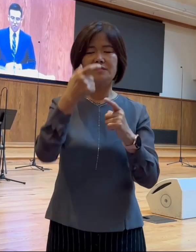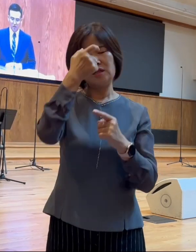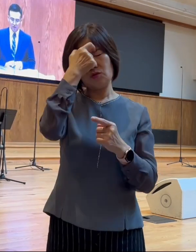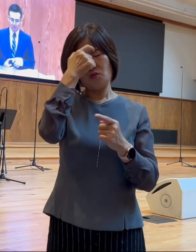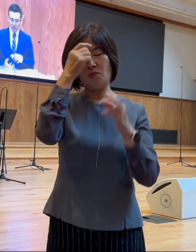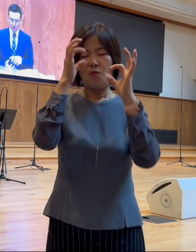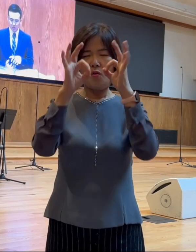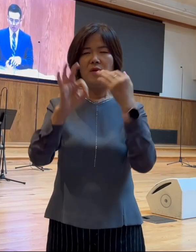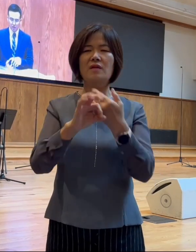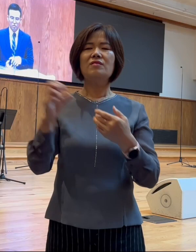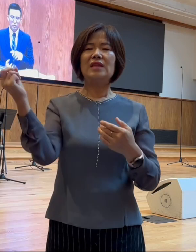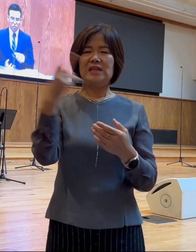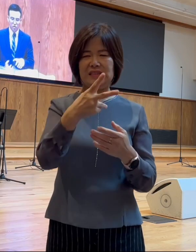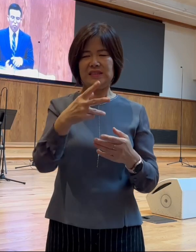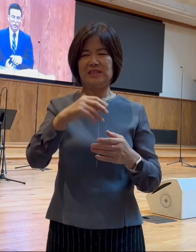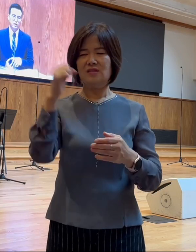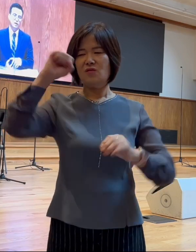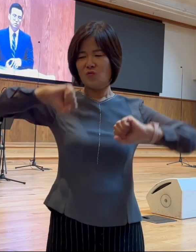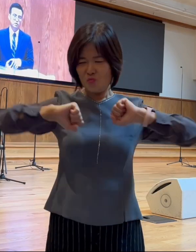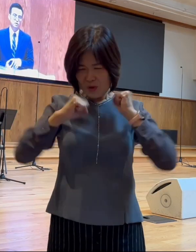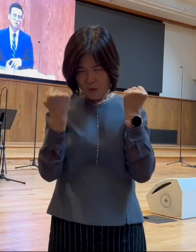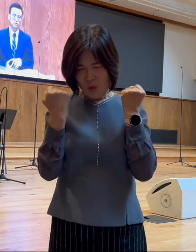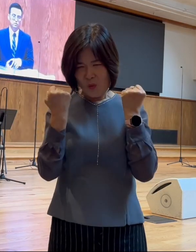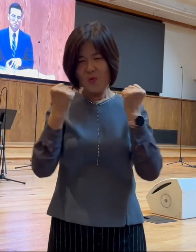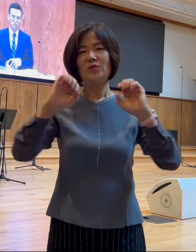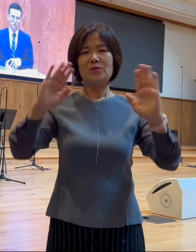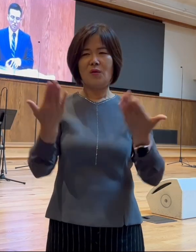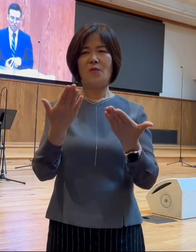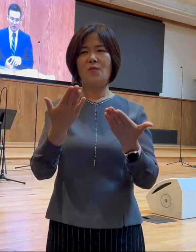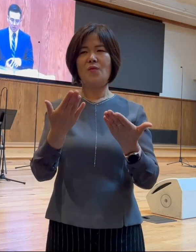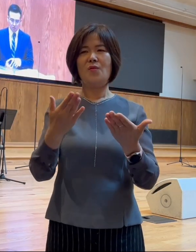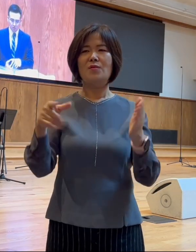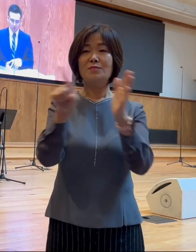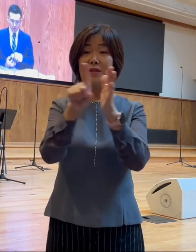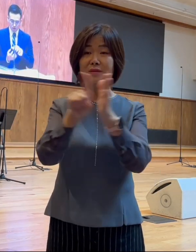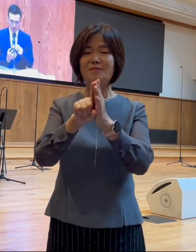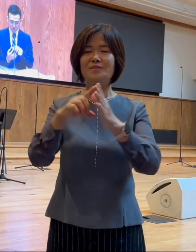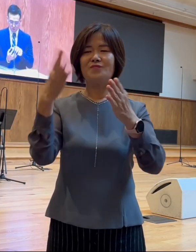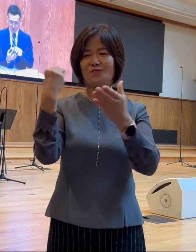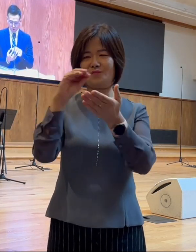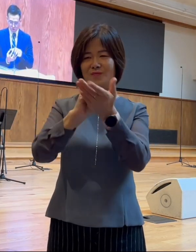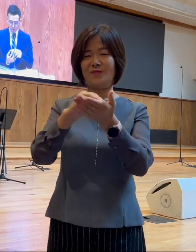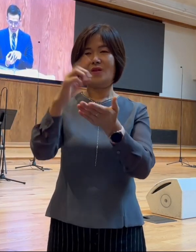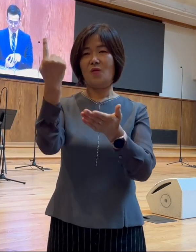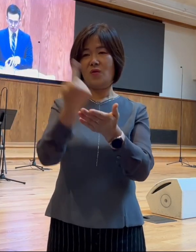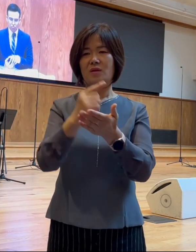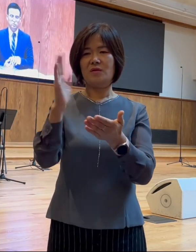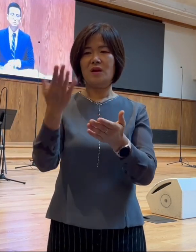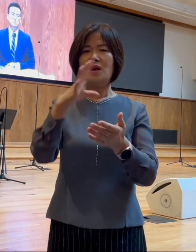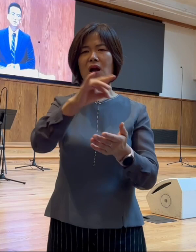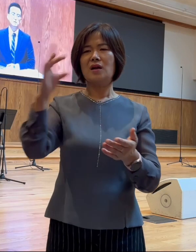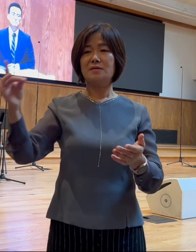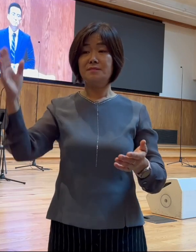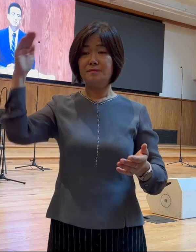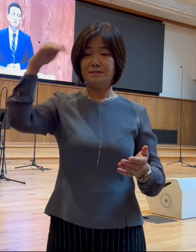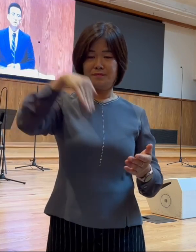보면 다시 회복되고 회개하게 되니까요. 근데 간혹 이게 더 밑으로 추락하는 경우도